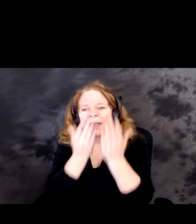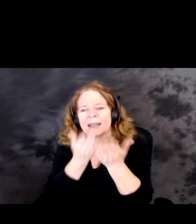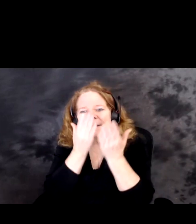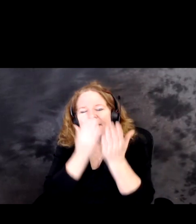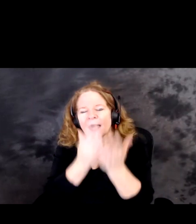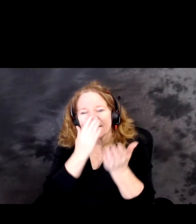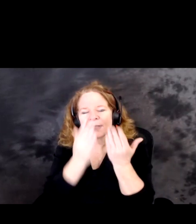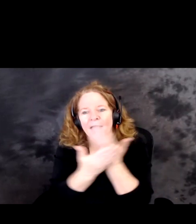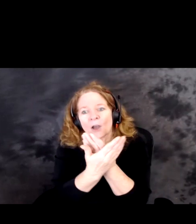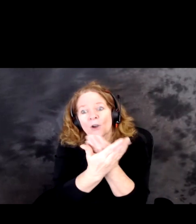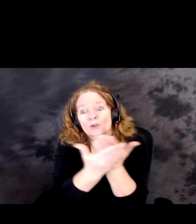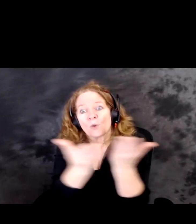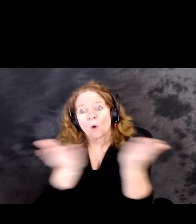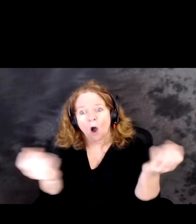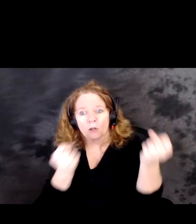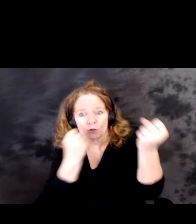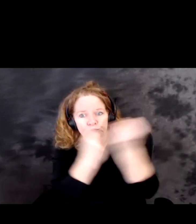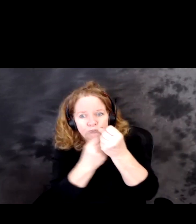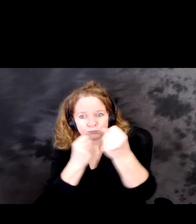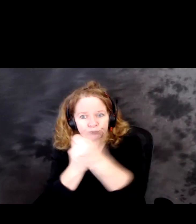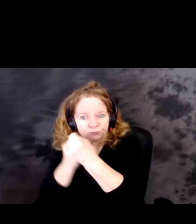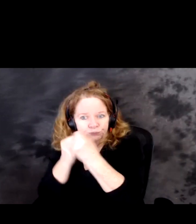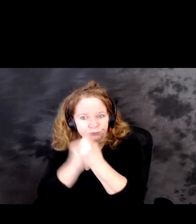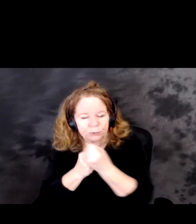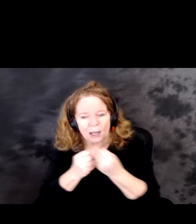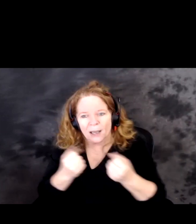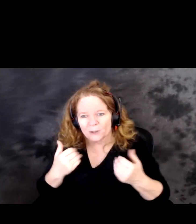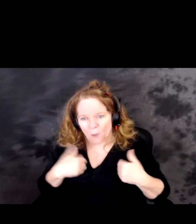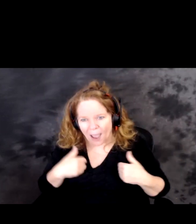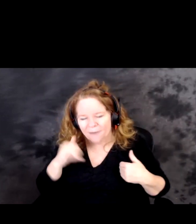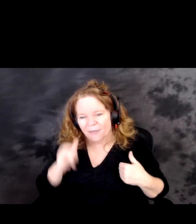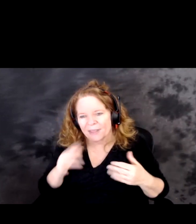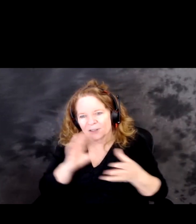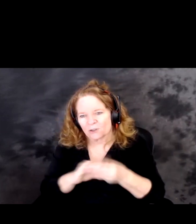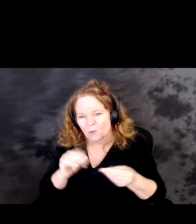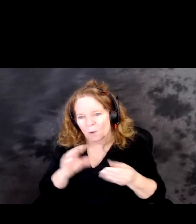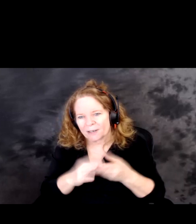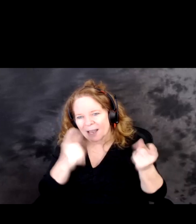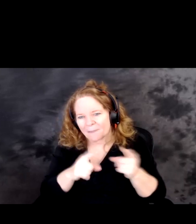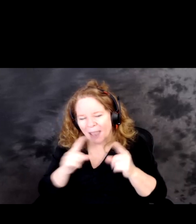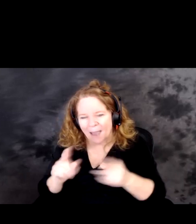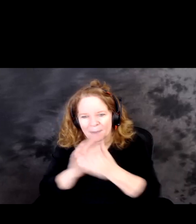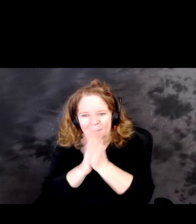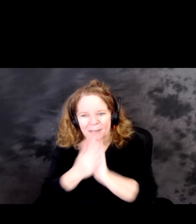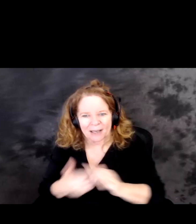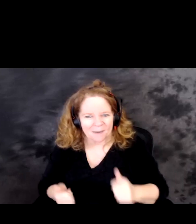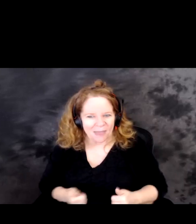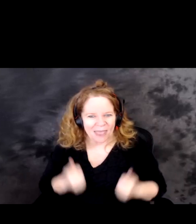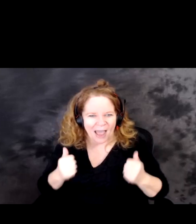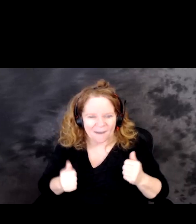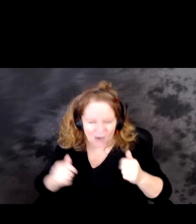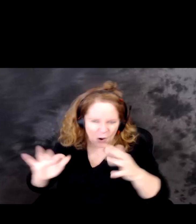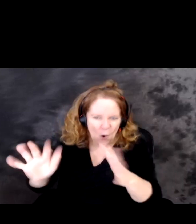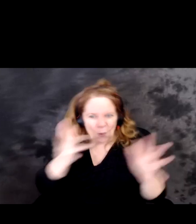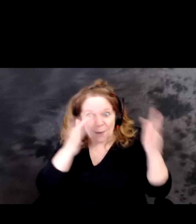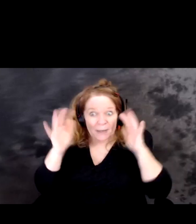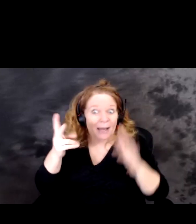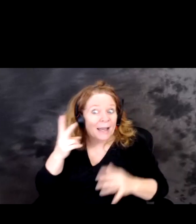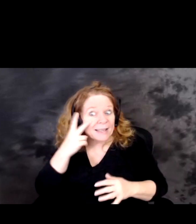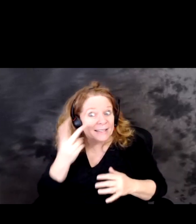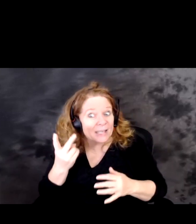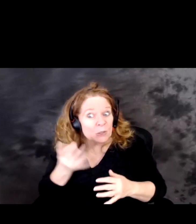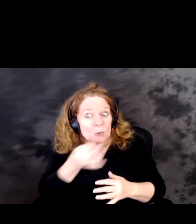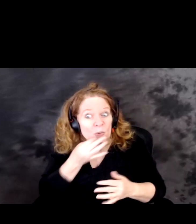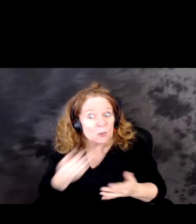Muchas gracias a todos los que han estado aquí. Nos han ayudado a traer este espectáculo del cuento. What did you